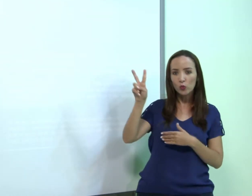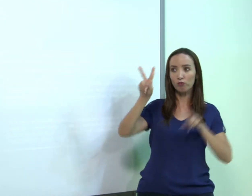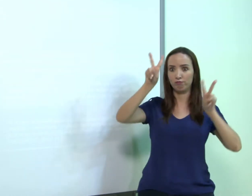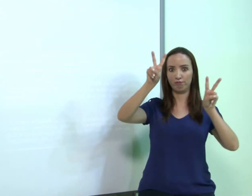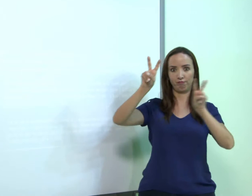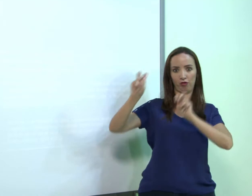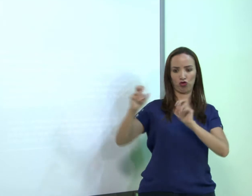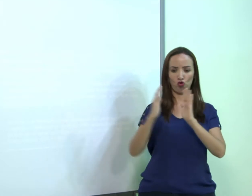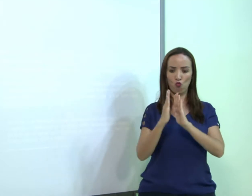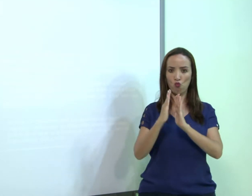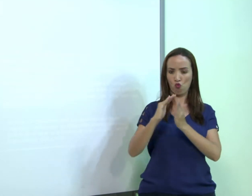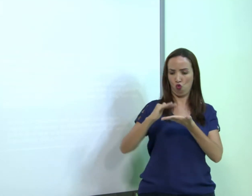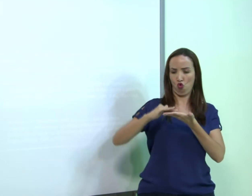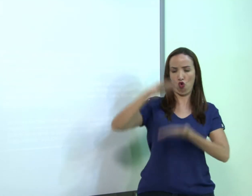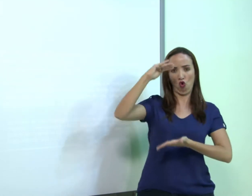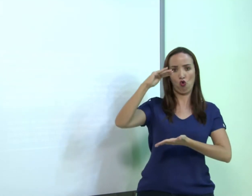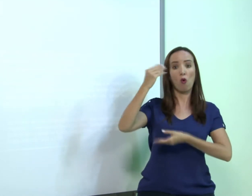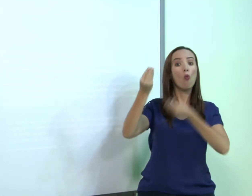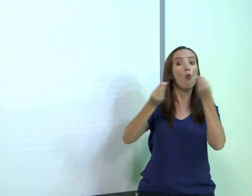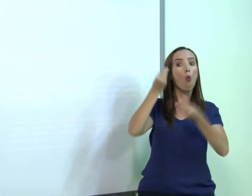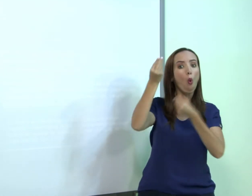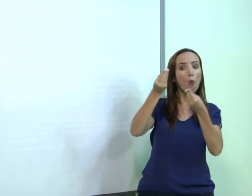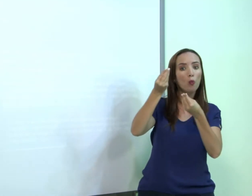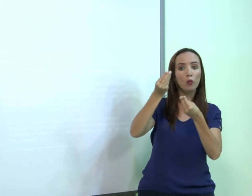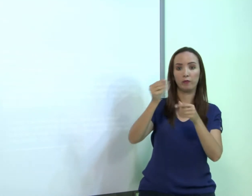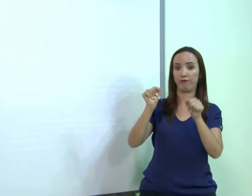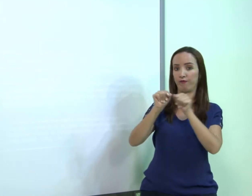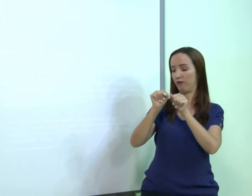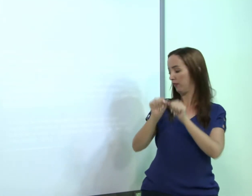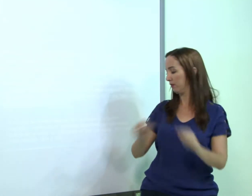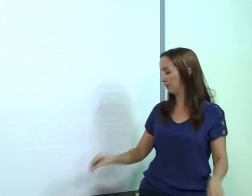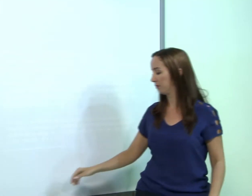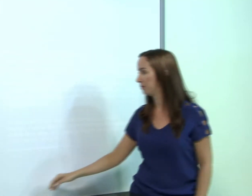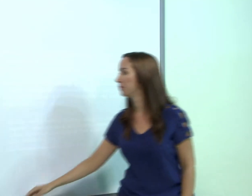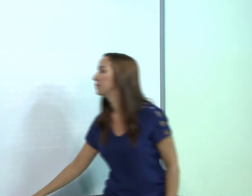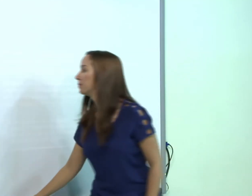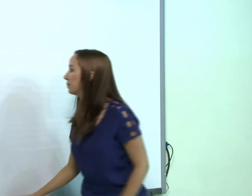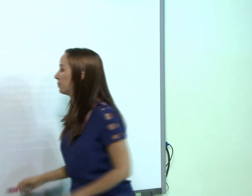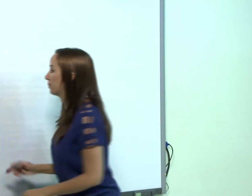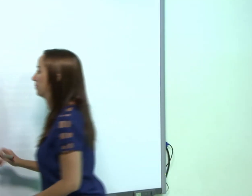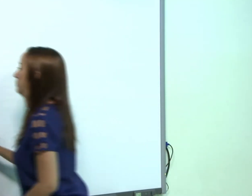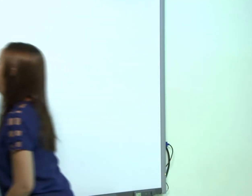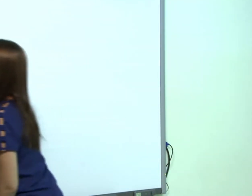Então, perceberam ali como coloca-se a citação?